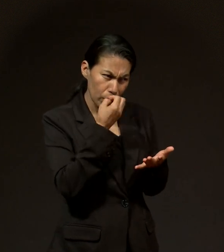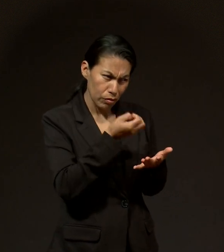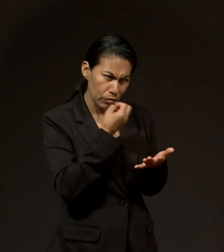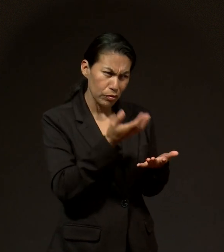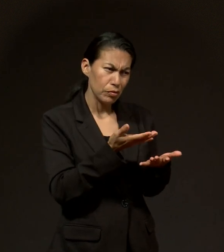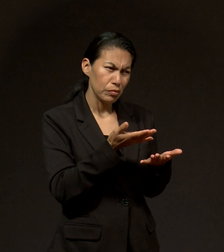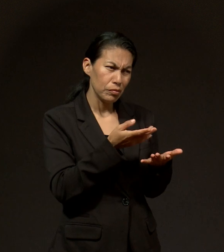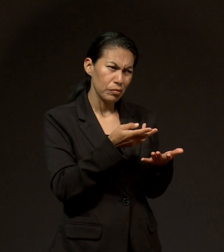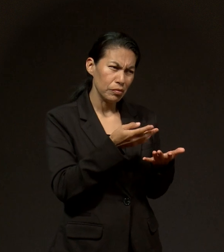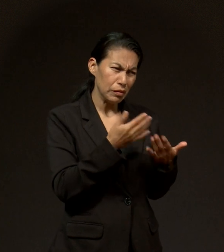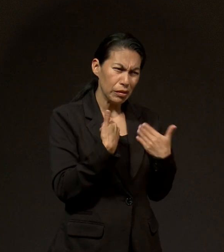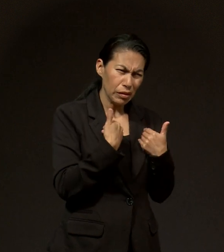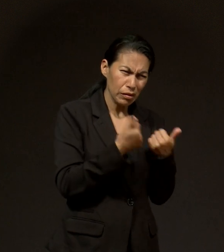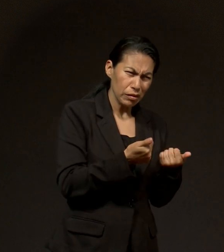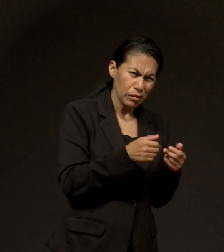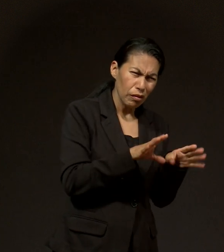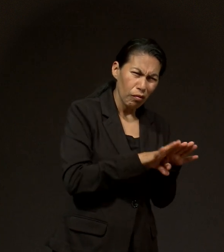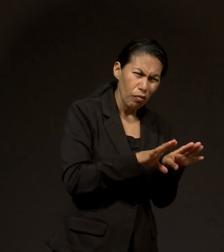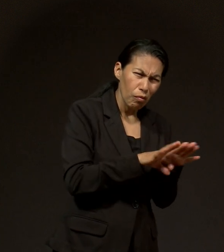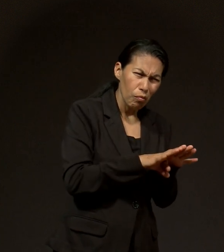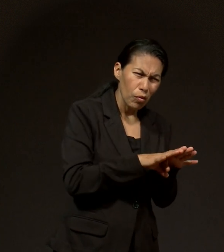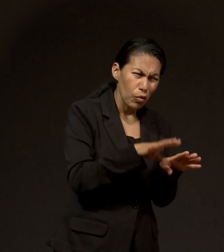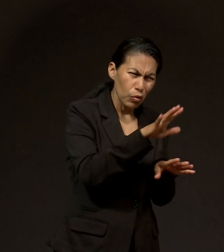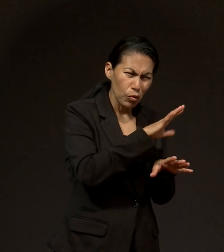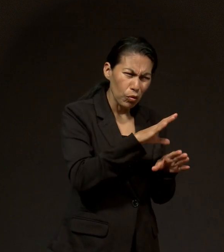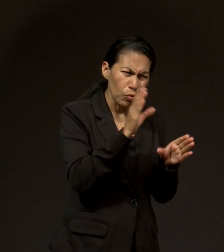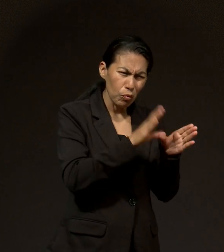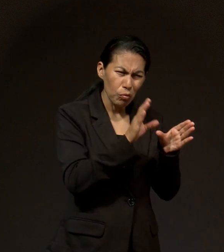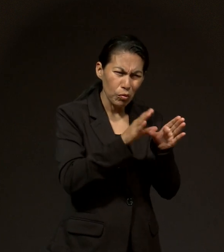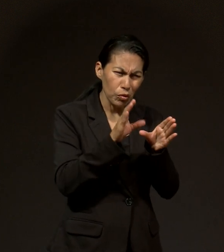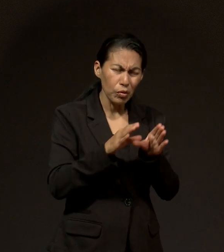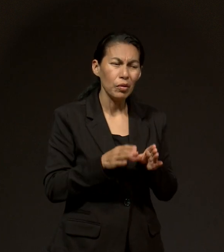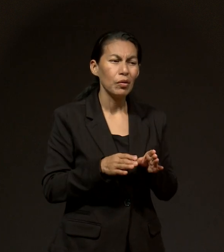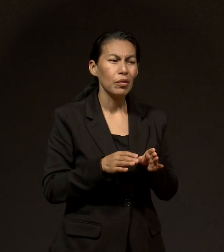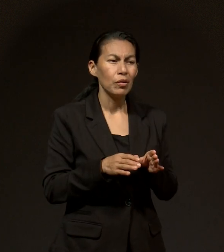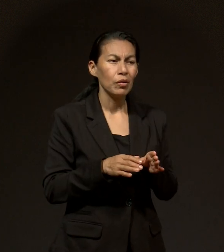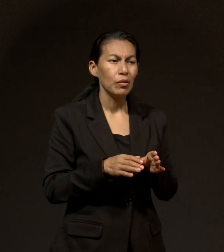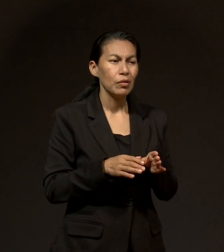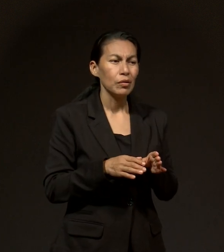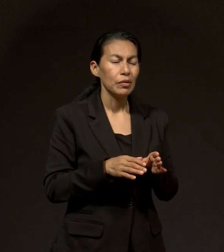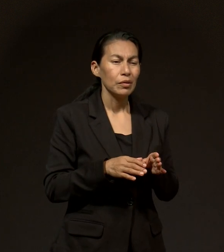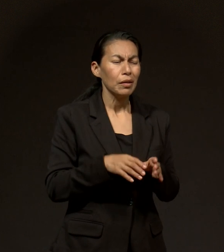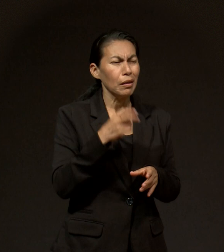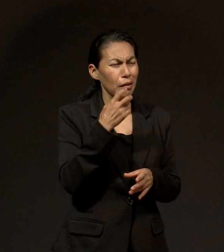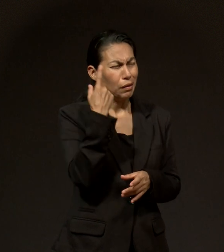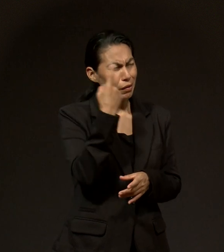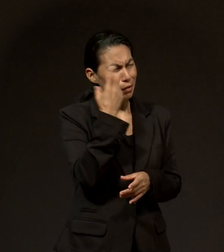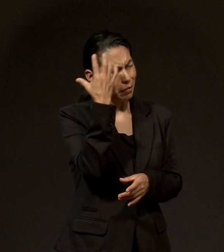oración lograste ver cómo eso se fue cojando, digámoslo así.